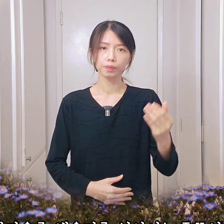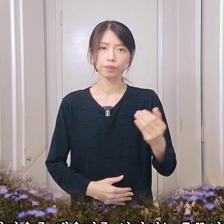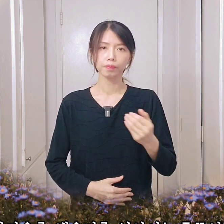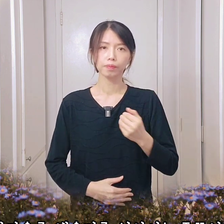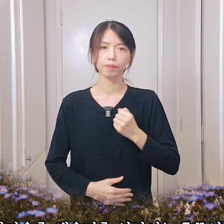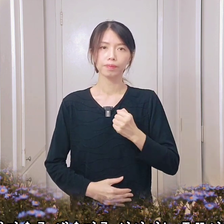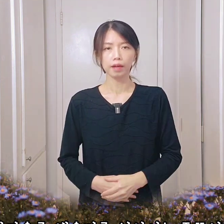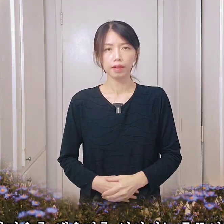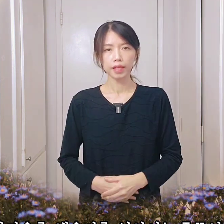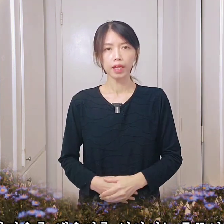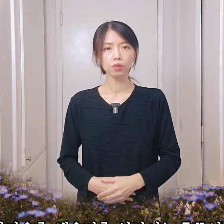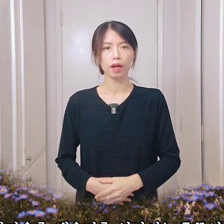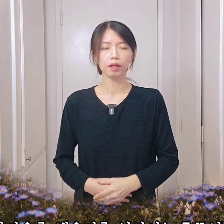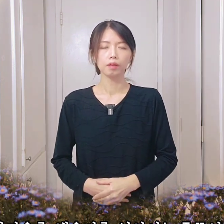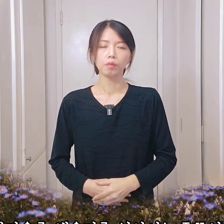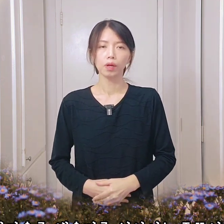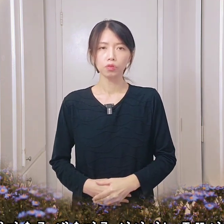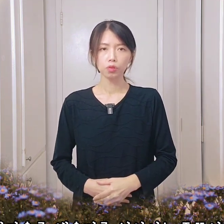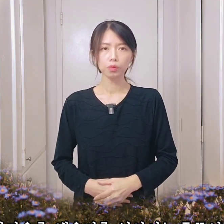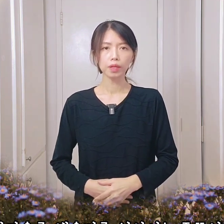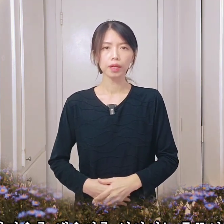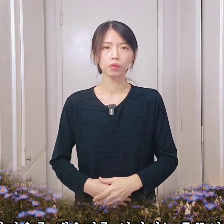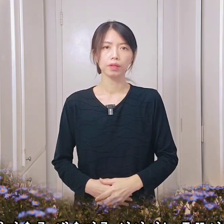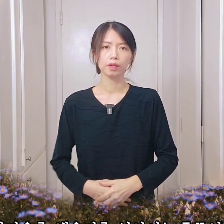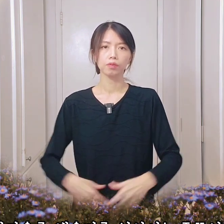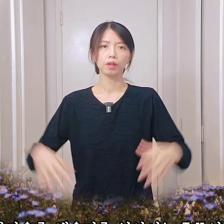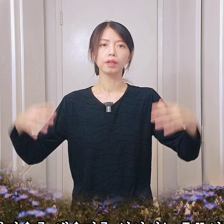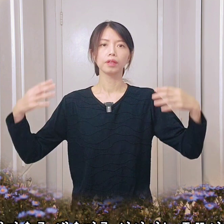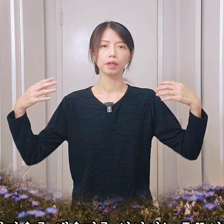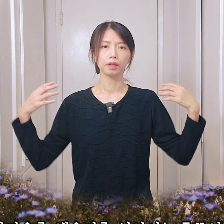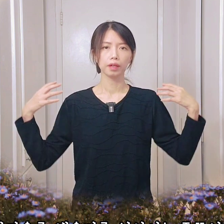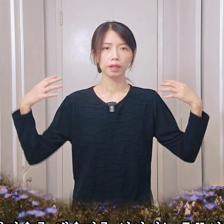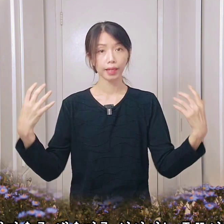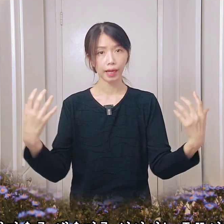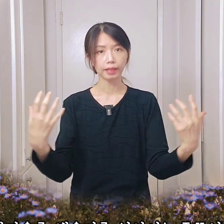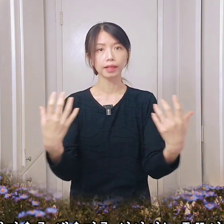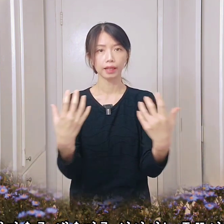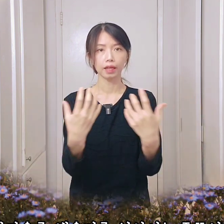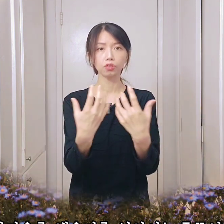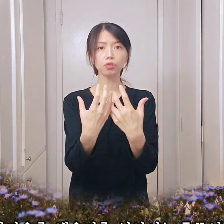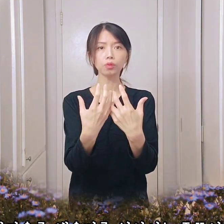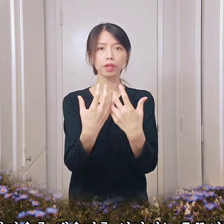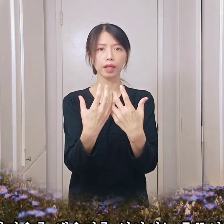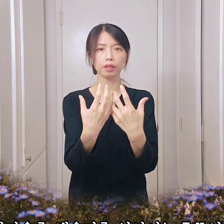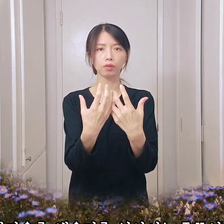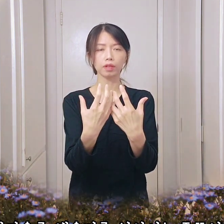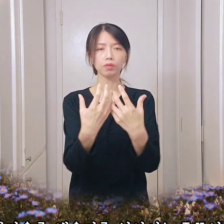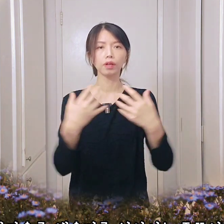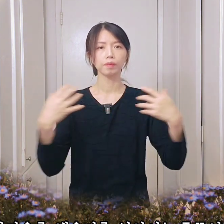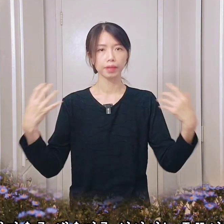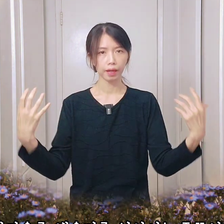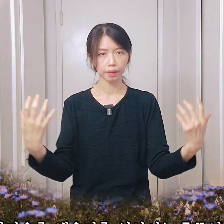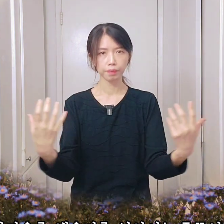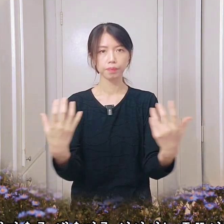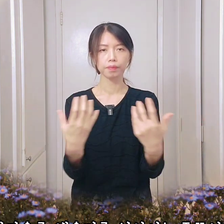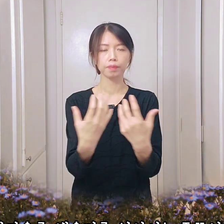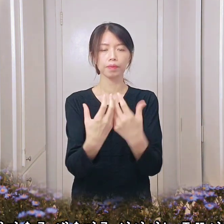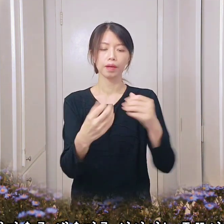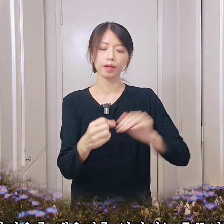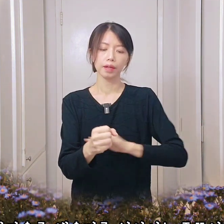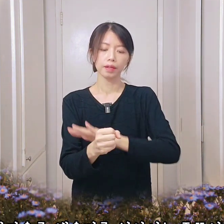사랑으로 채우다, 뭔가 충분하다라고 한 뜻의 수어는 가득하다, 충분하다 이런 뜻의 수어가 됩니다.